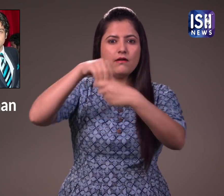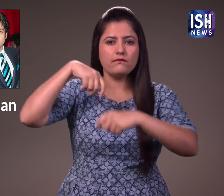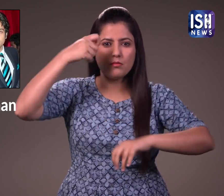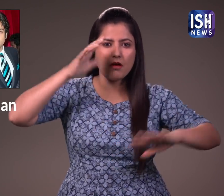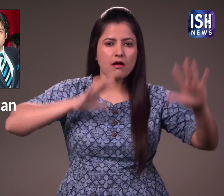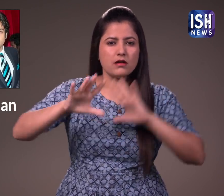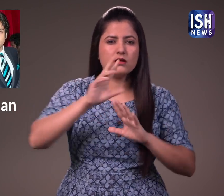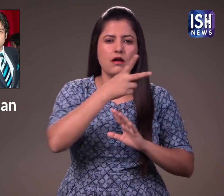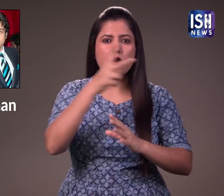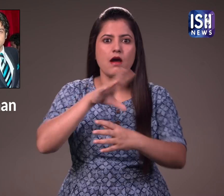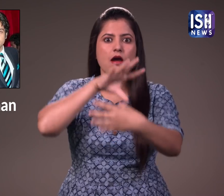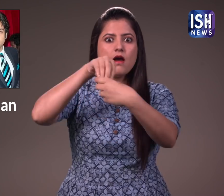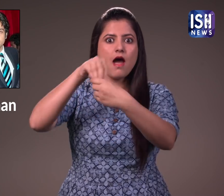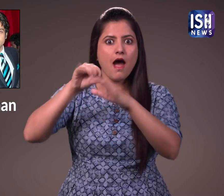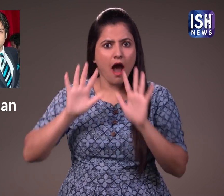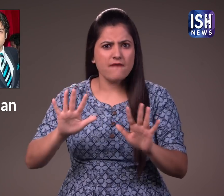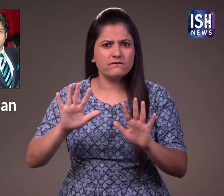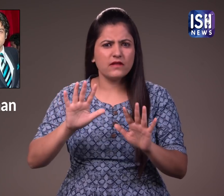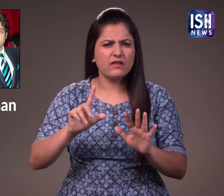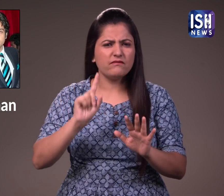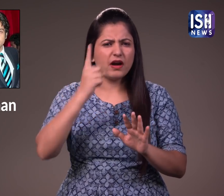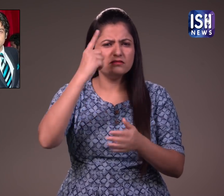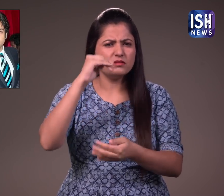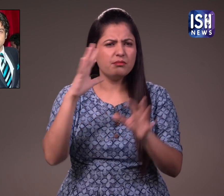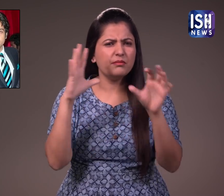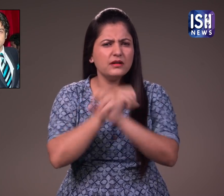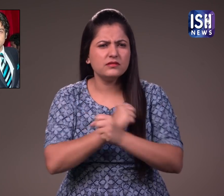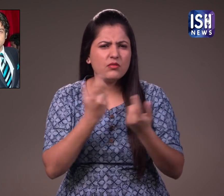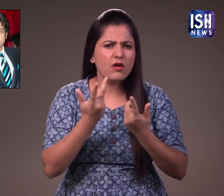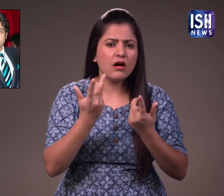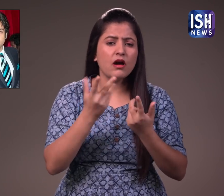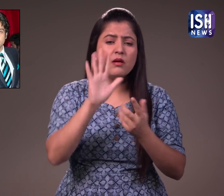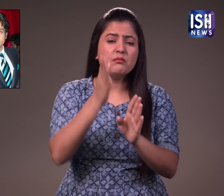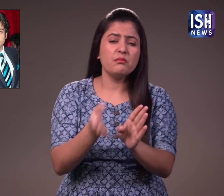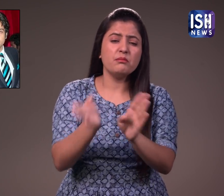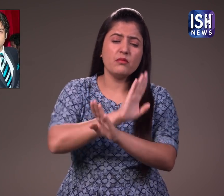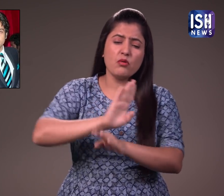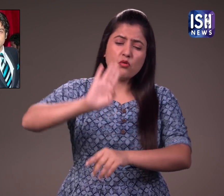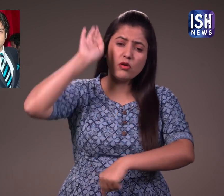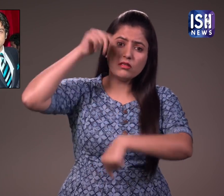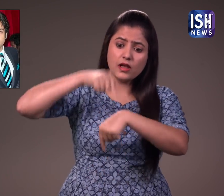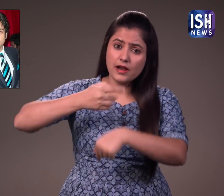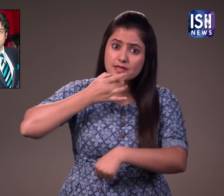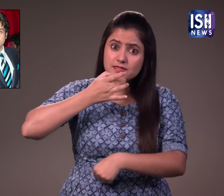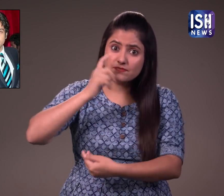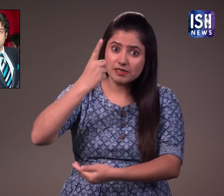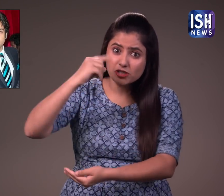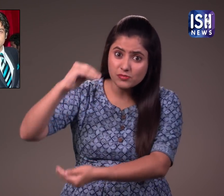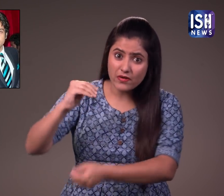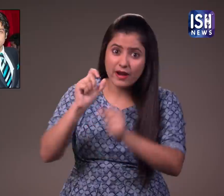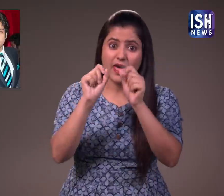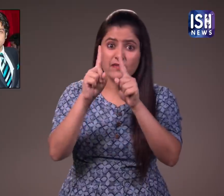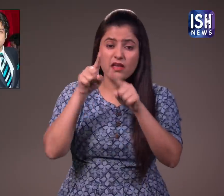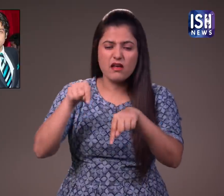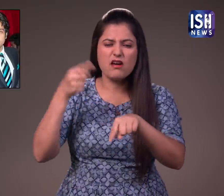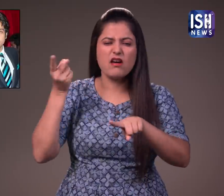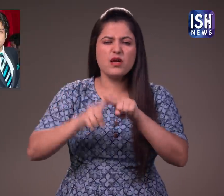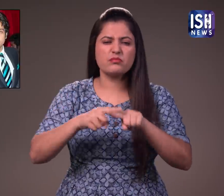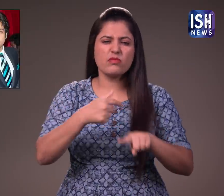एक अभिनेता के रूप में देखा गया था उनके बड़े बेटे आयुश ने महस ग्यारा साल की उमर में दिल की बिमारी के